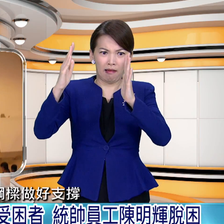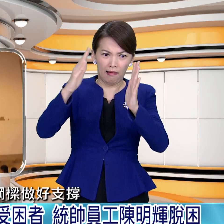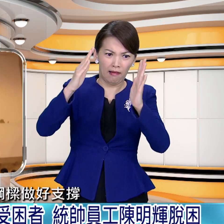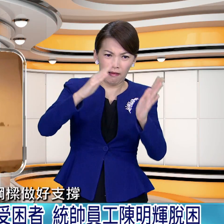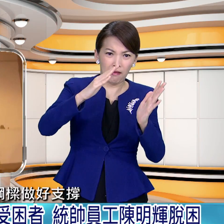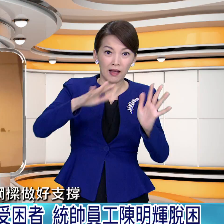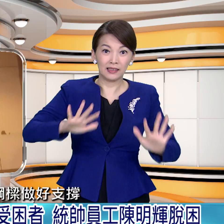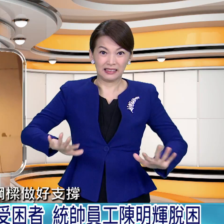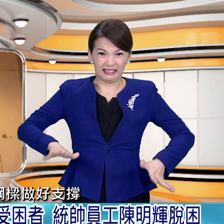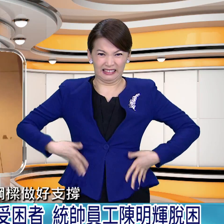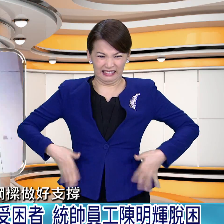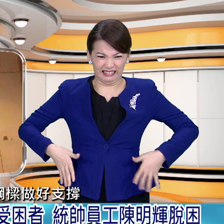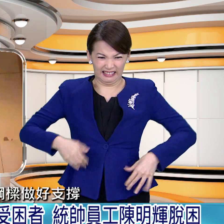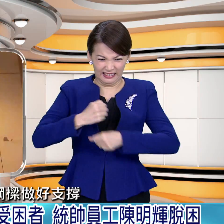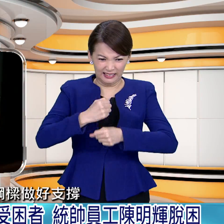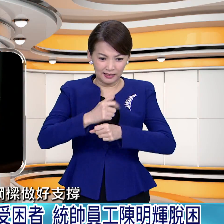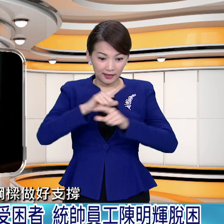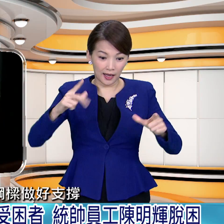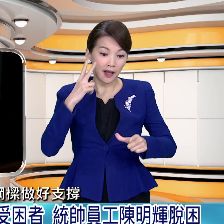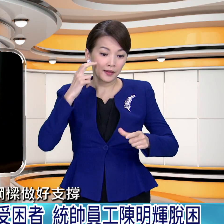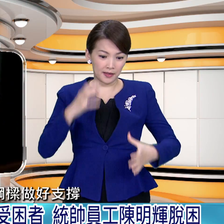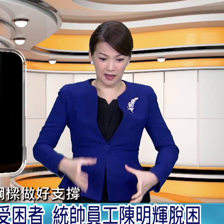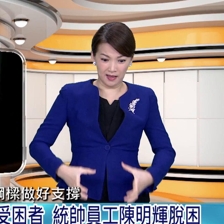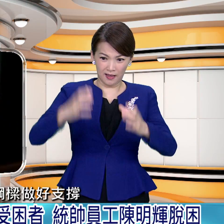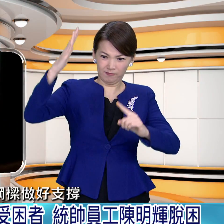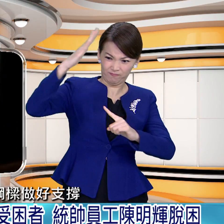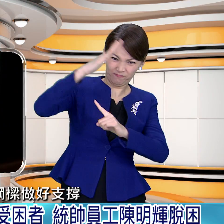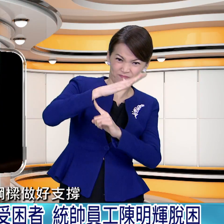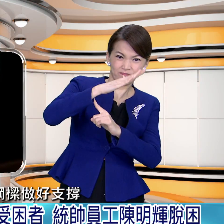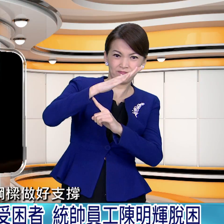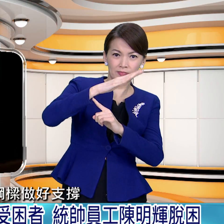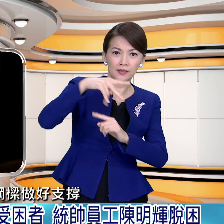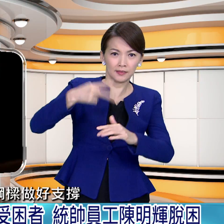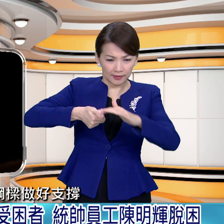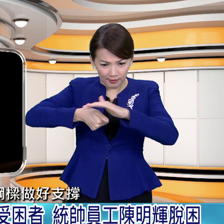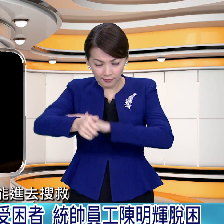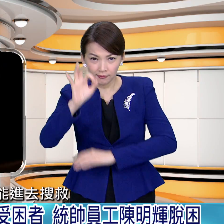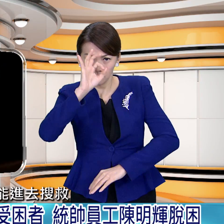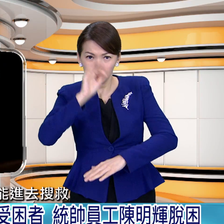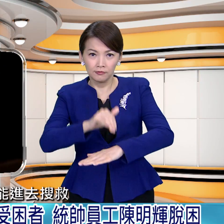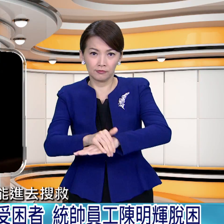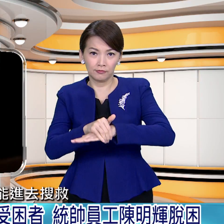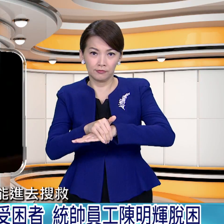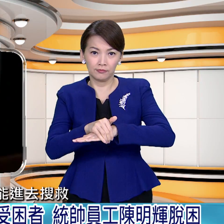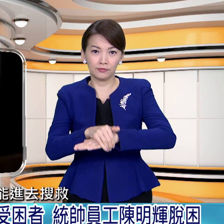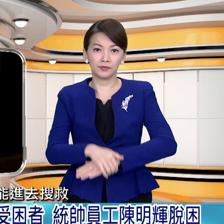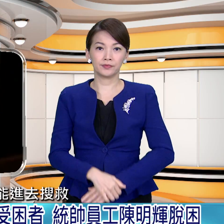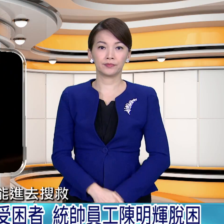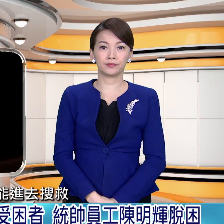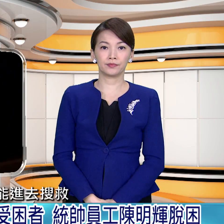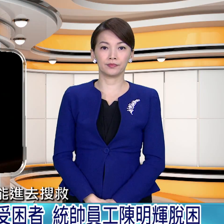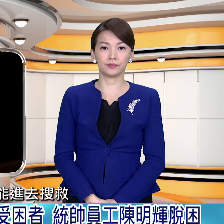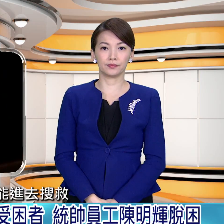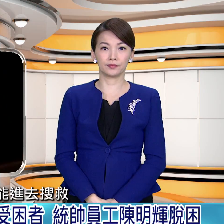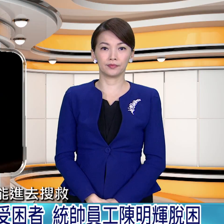目前将进驻大型的钢梁做好支撑，等结构稳定之后才能进去搜